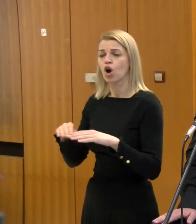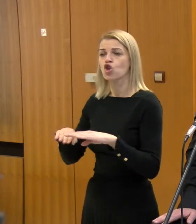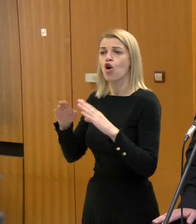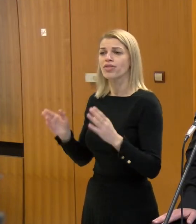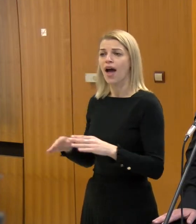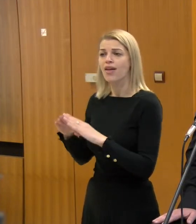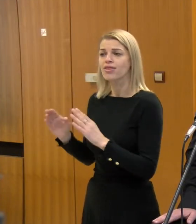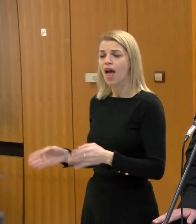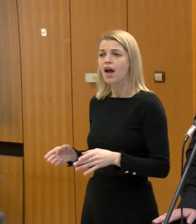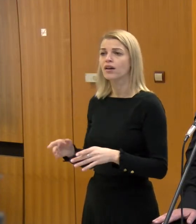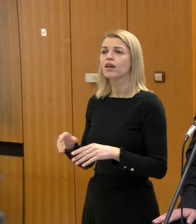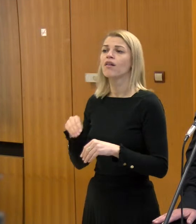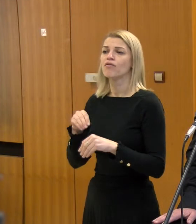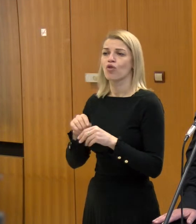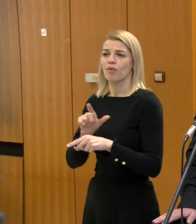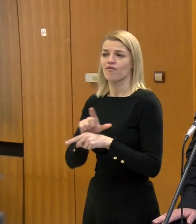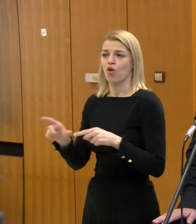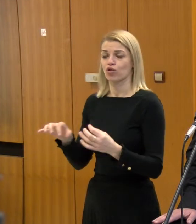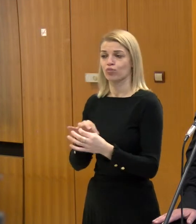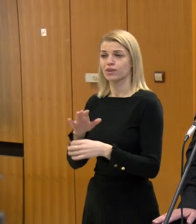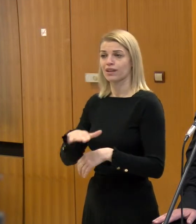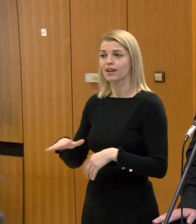Nej.